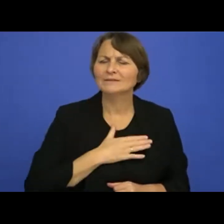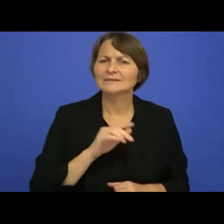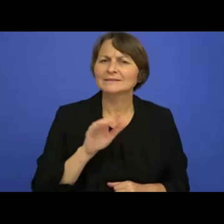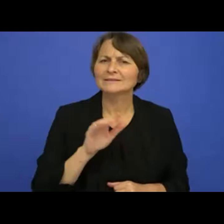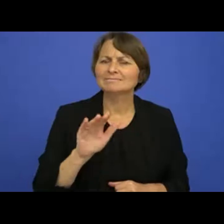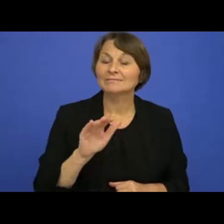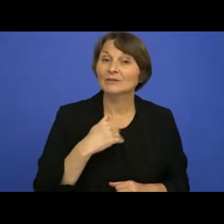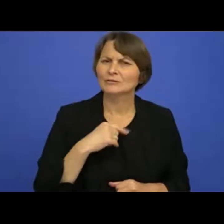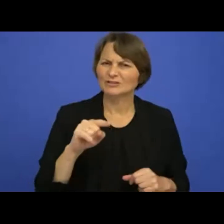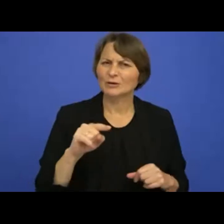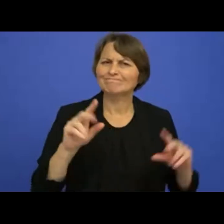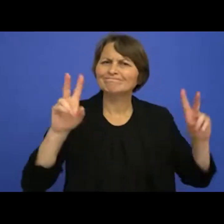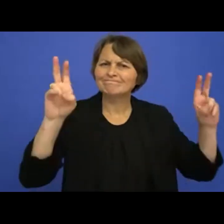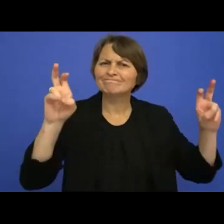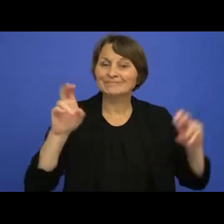vous voulez vous poser une question